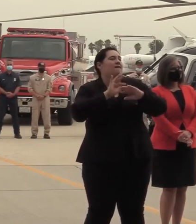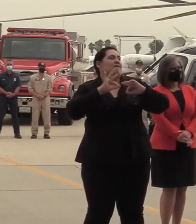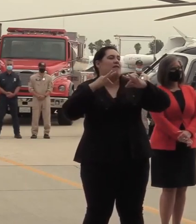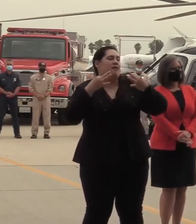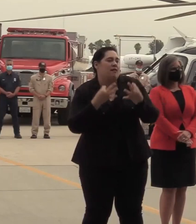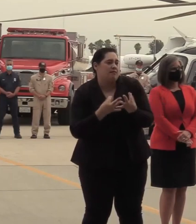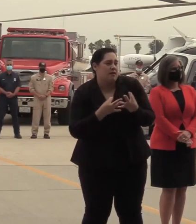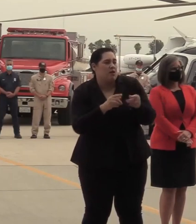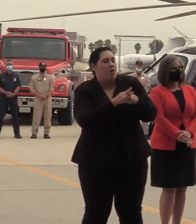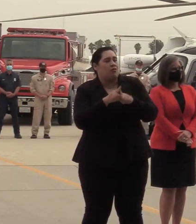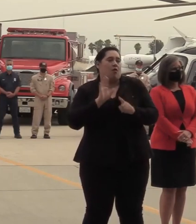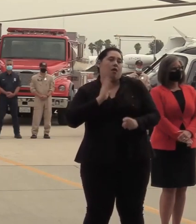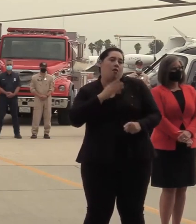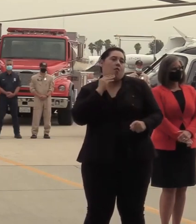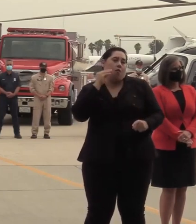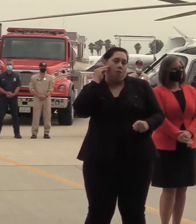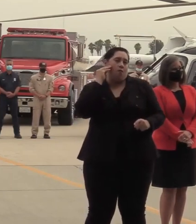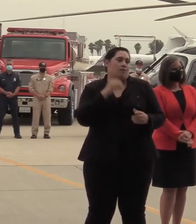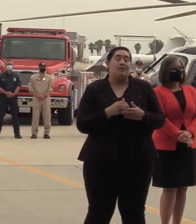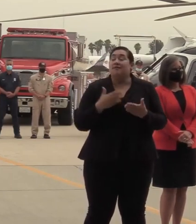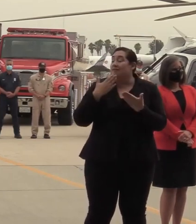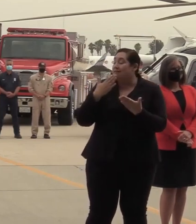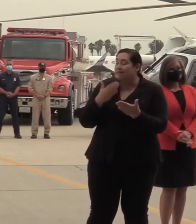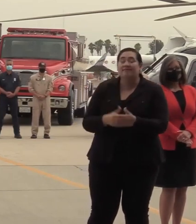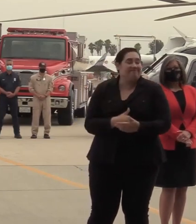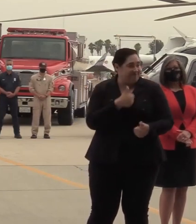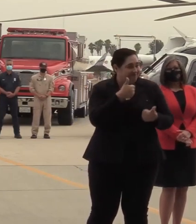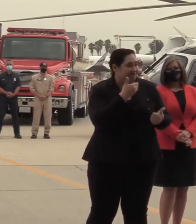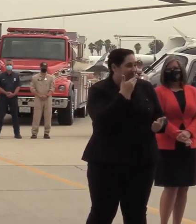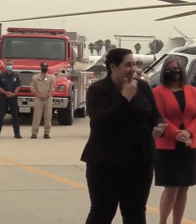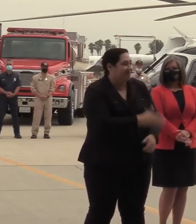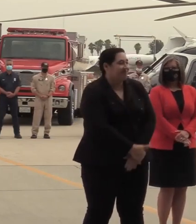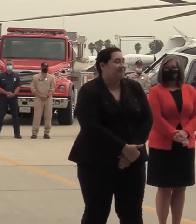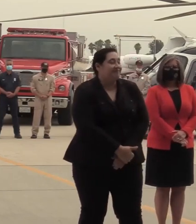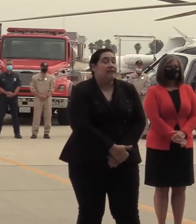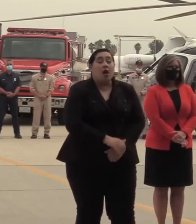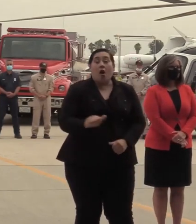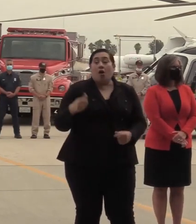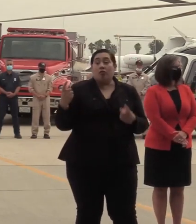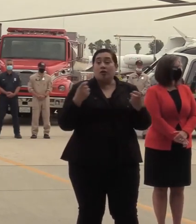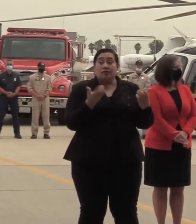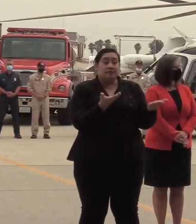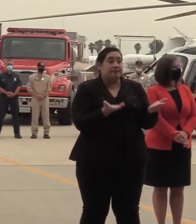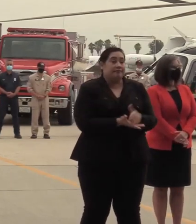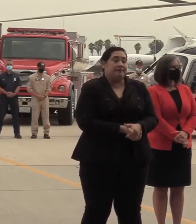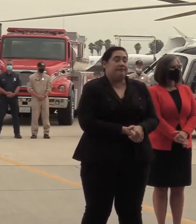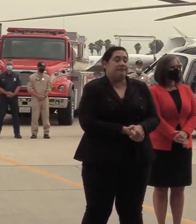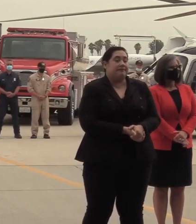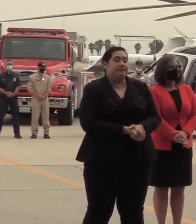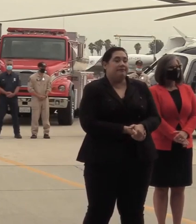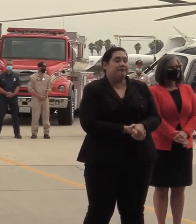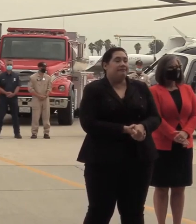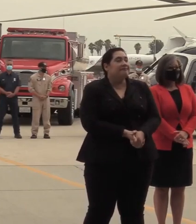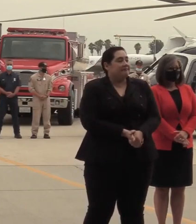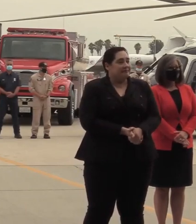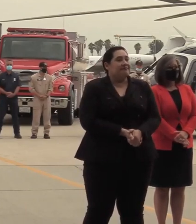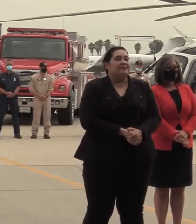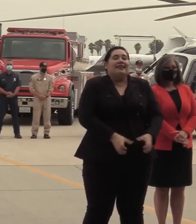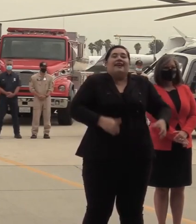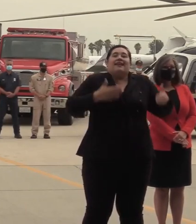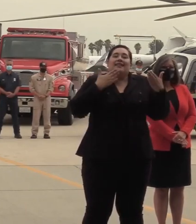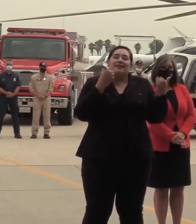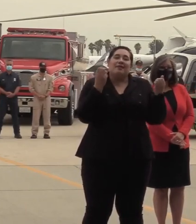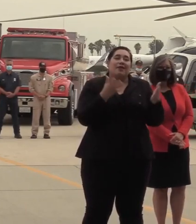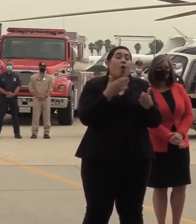familias y nuestros hogares. Gracias. Gracias. Any other questions? ¿Otras preguntas? Okay. Thank you